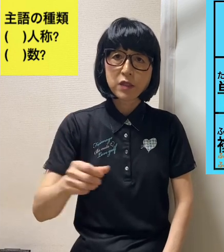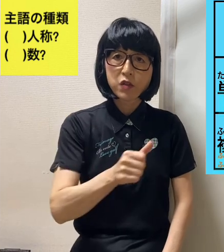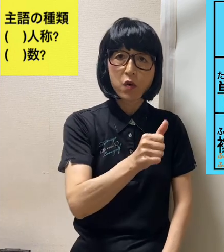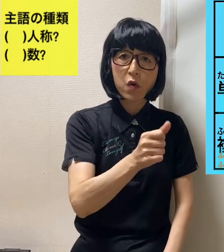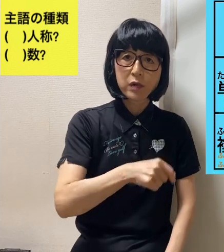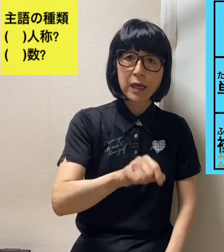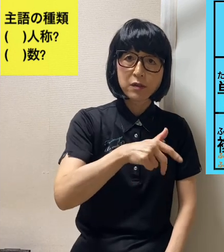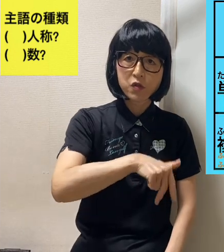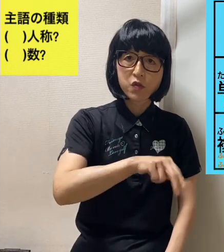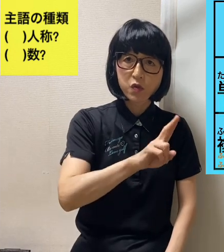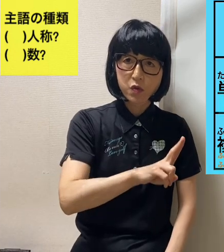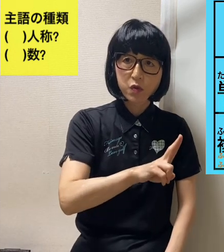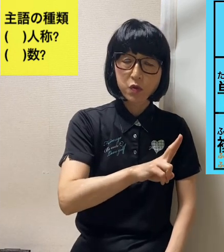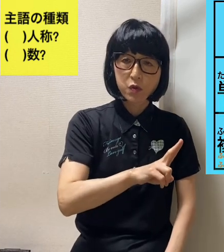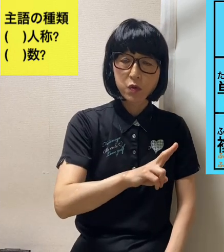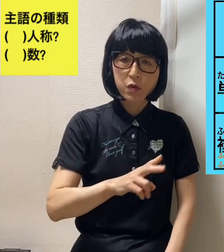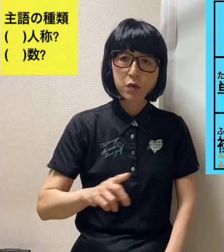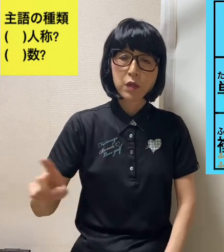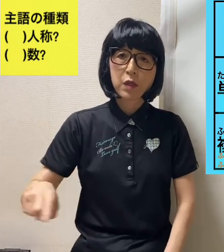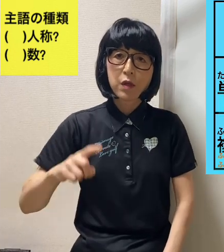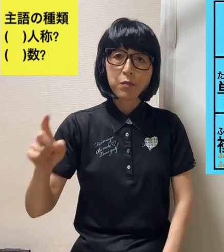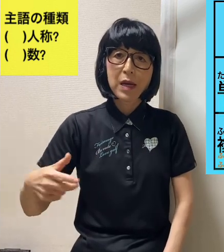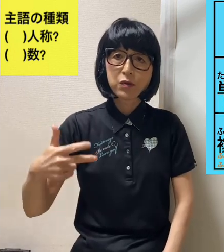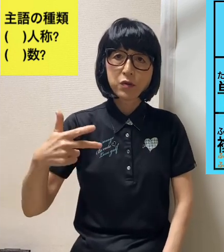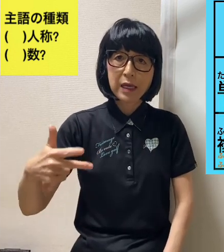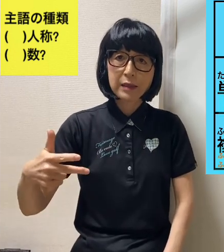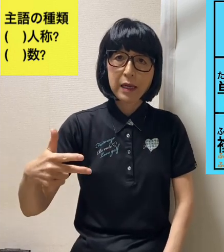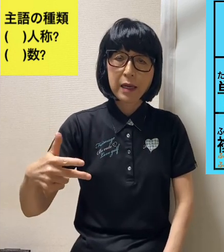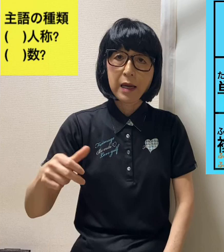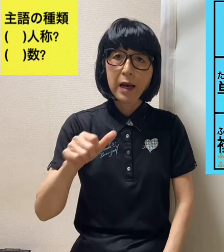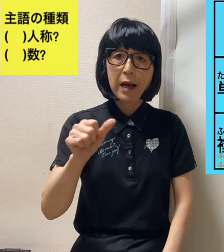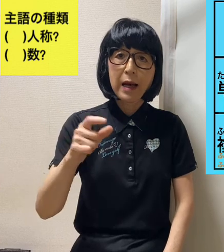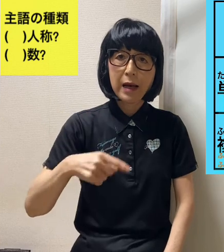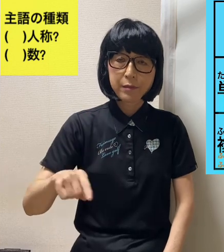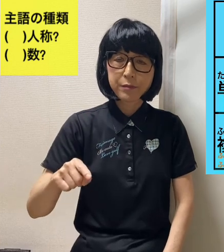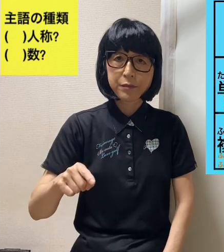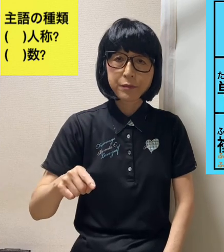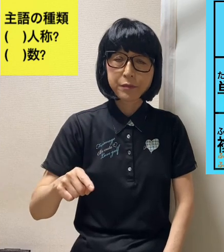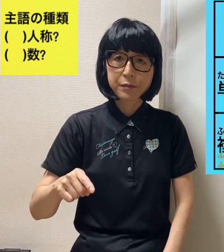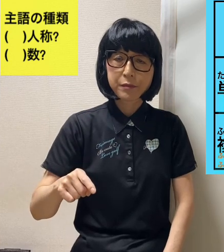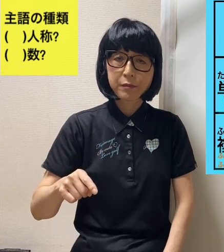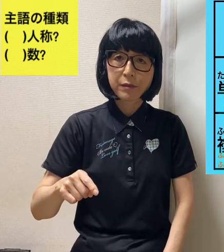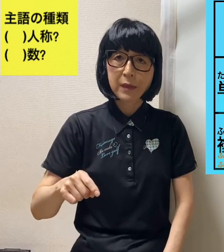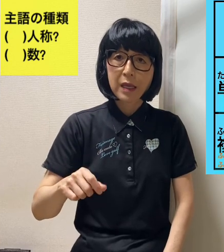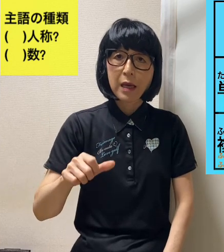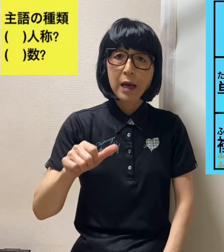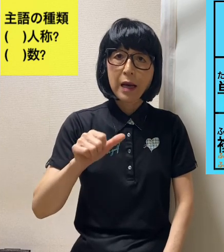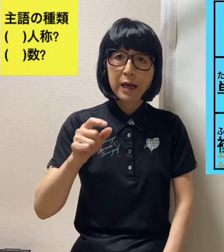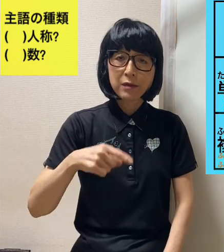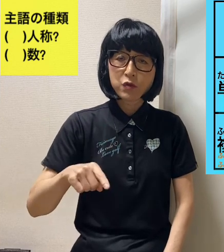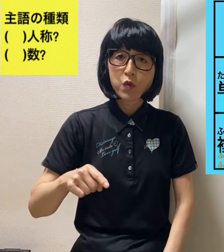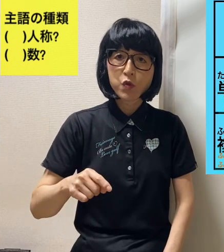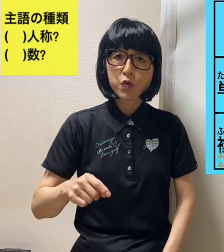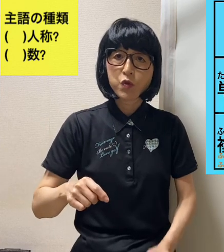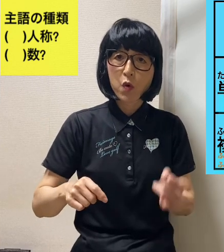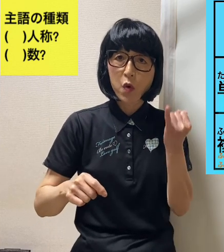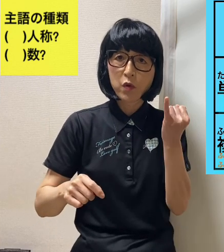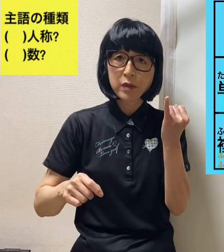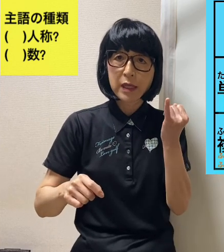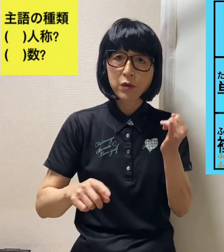三人称、単数です。丸7、 An。 An という